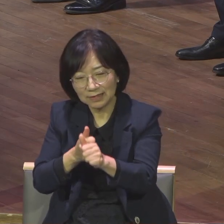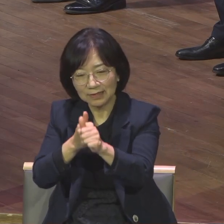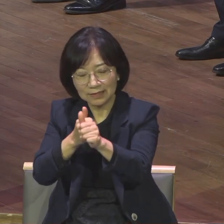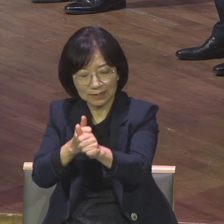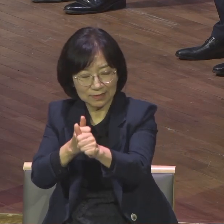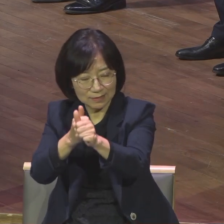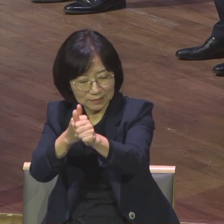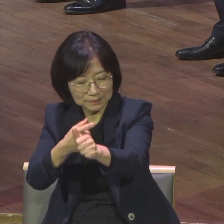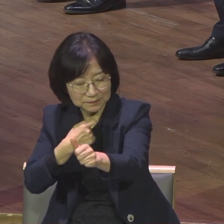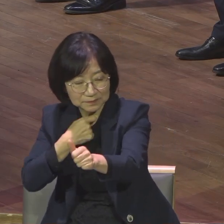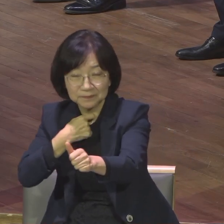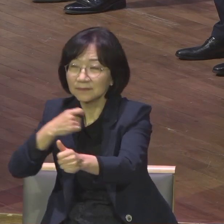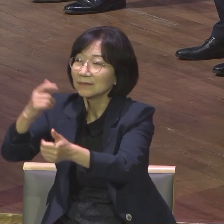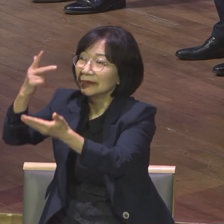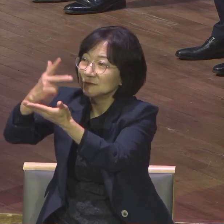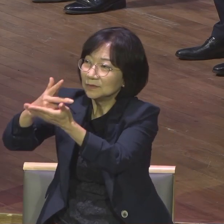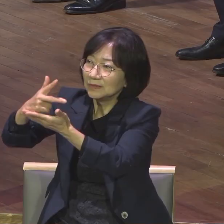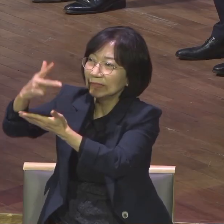따라가니